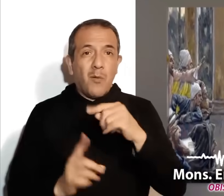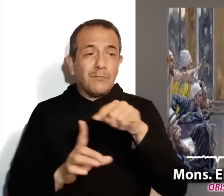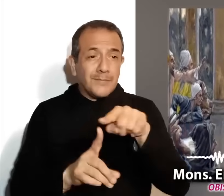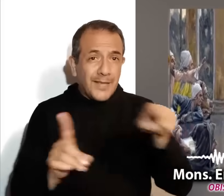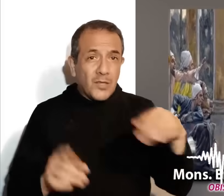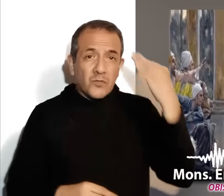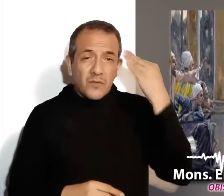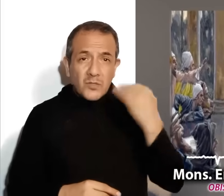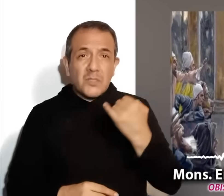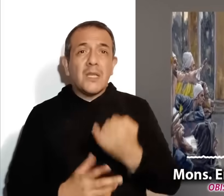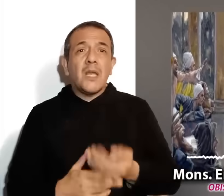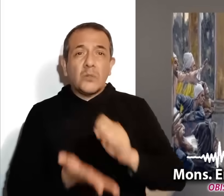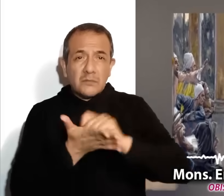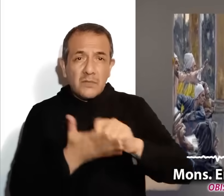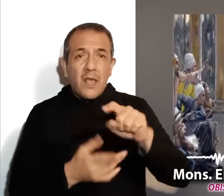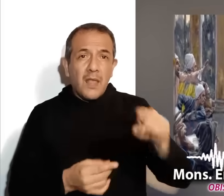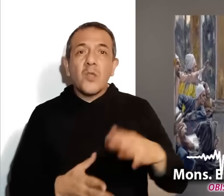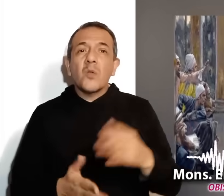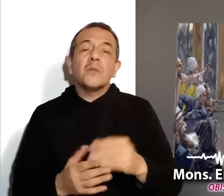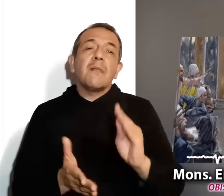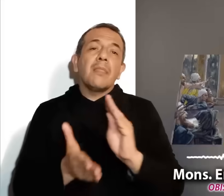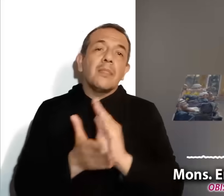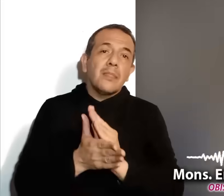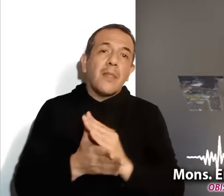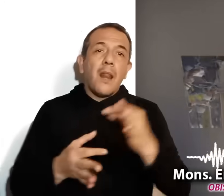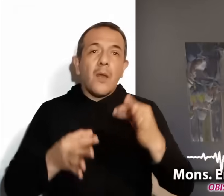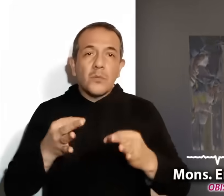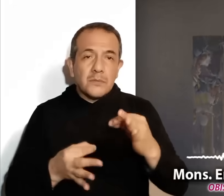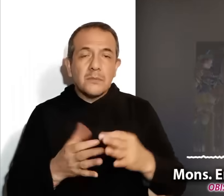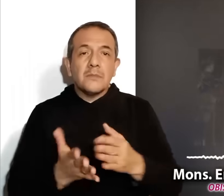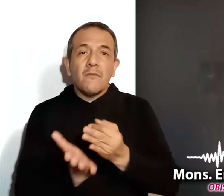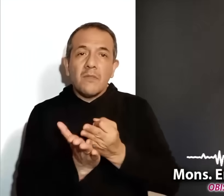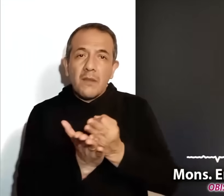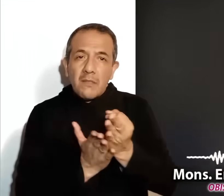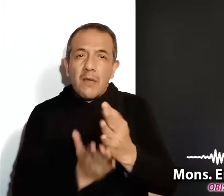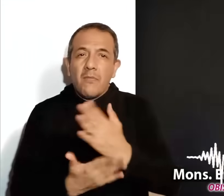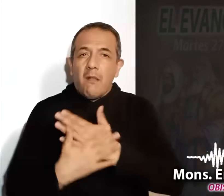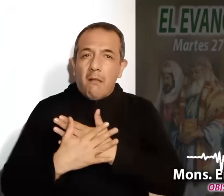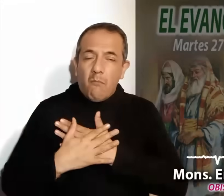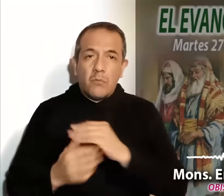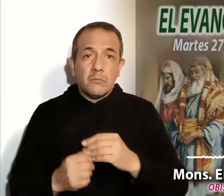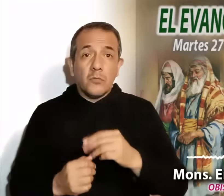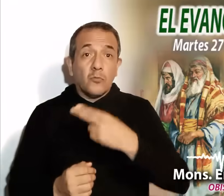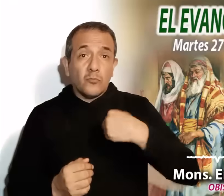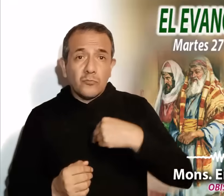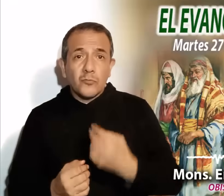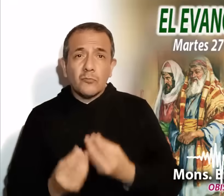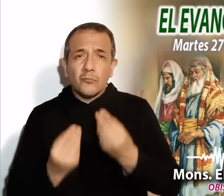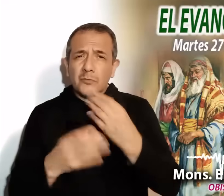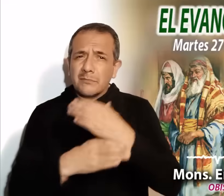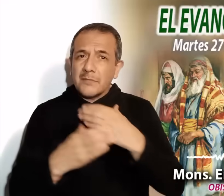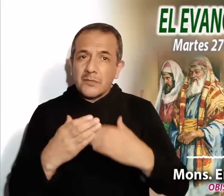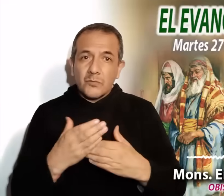más importante: la justicia, la misericordia y la fidelidad. ¿Cuántas cosas tenemos